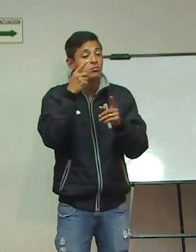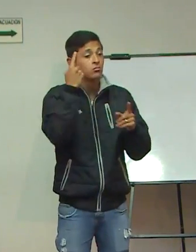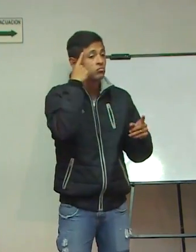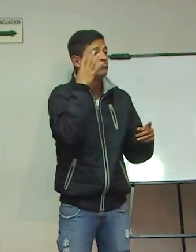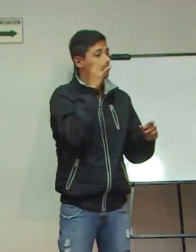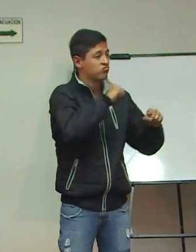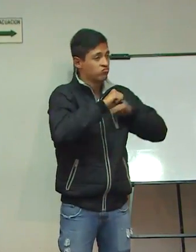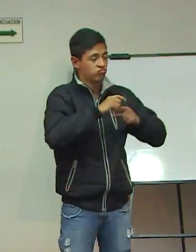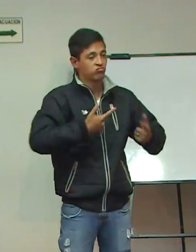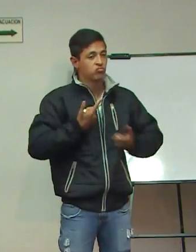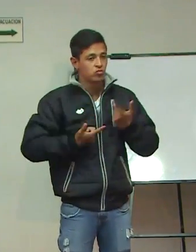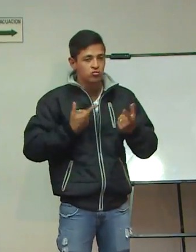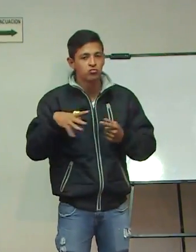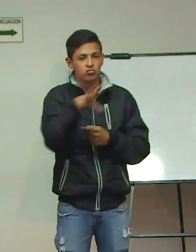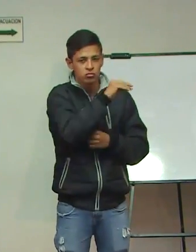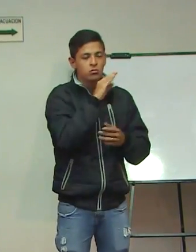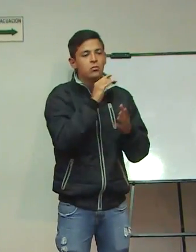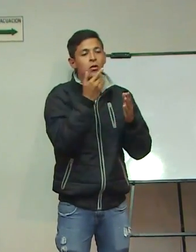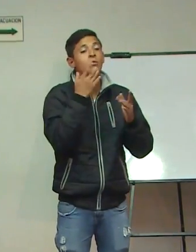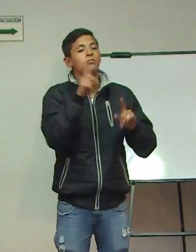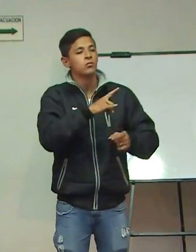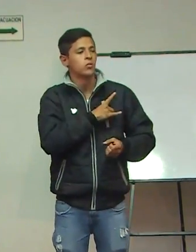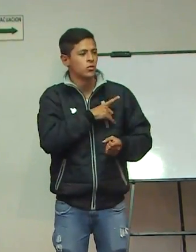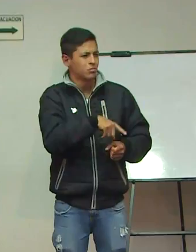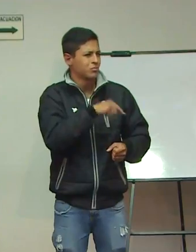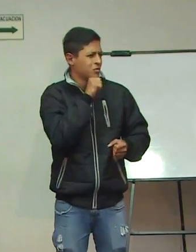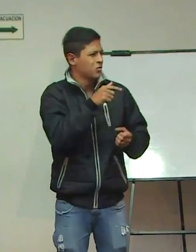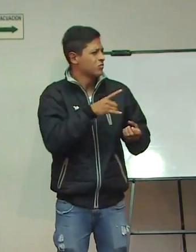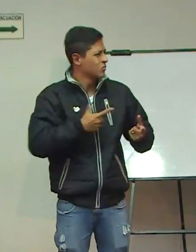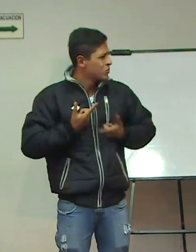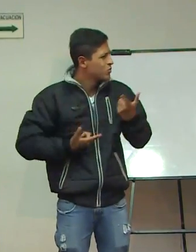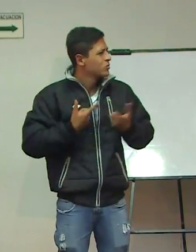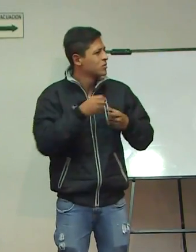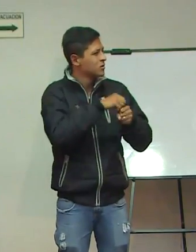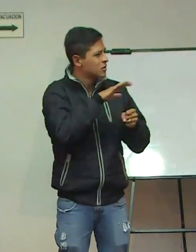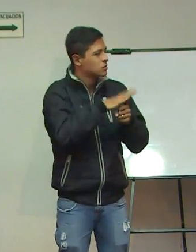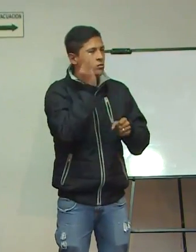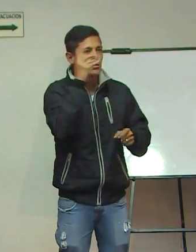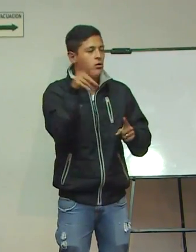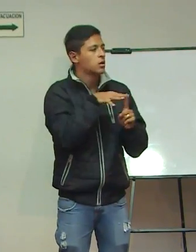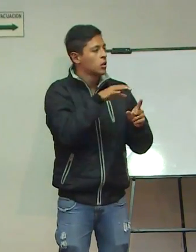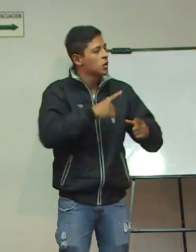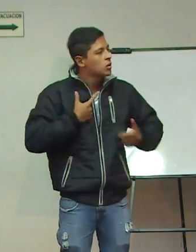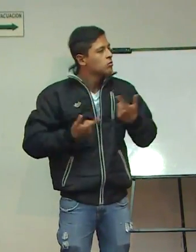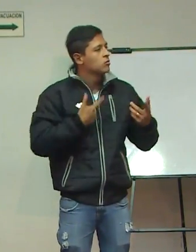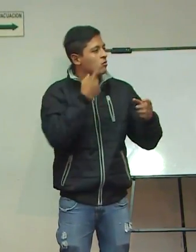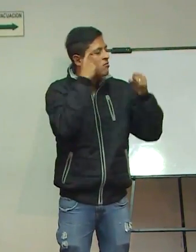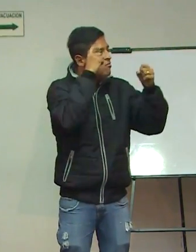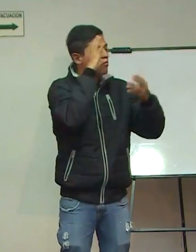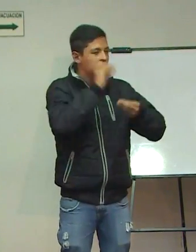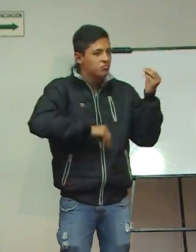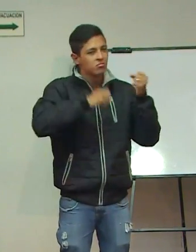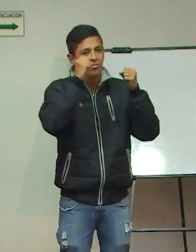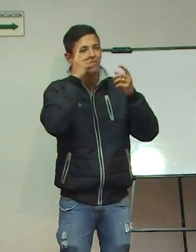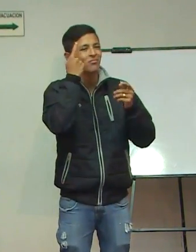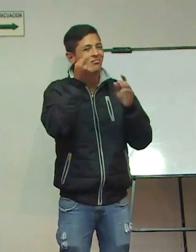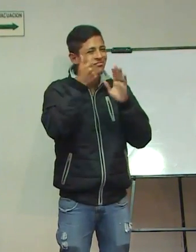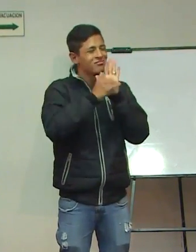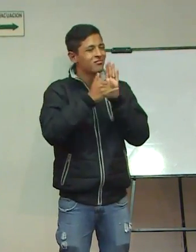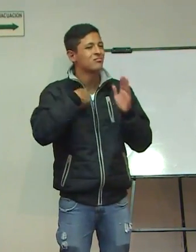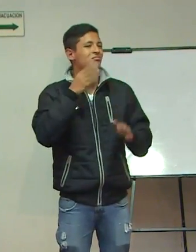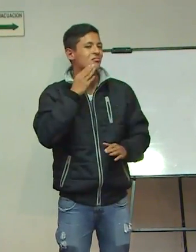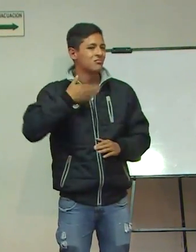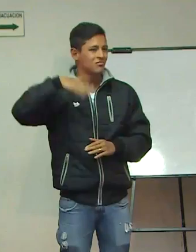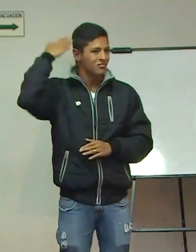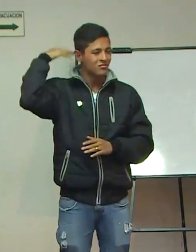que se viven en la universidad. Los oyentes se han movilizado y han luchado. La universidad siempre se ha caracterizado